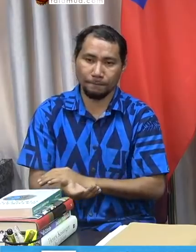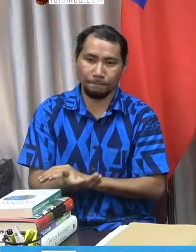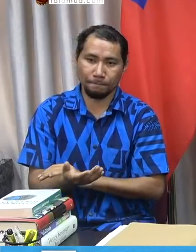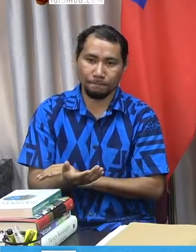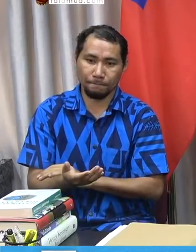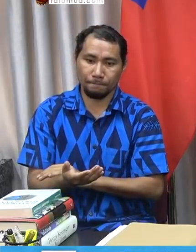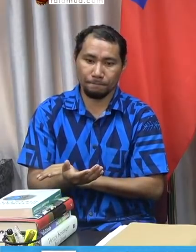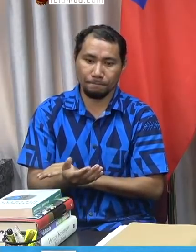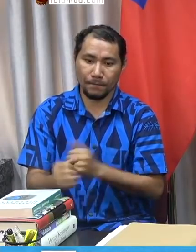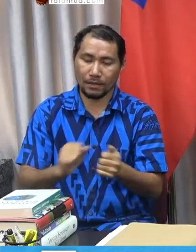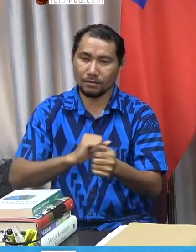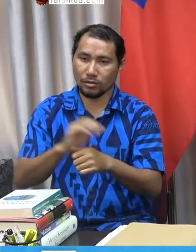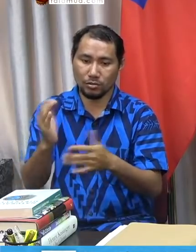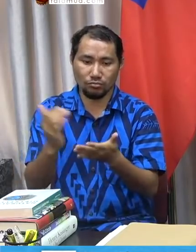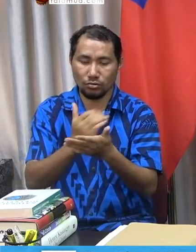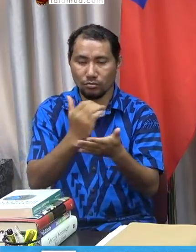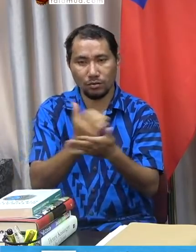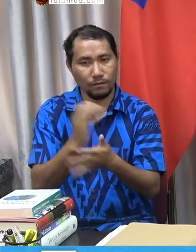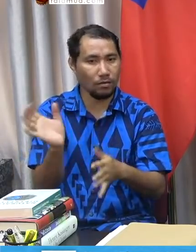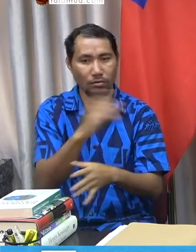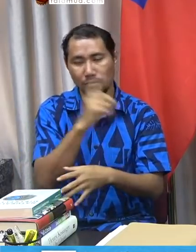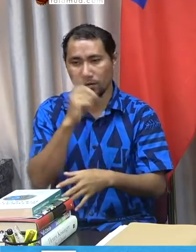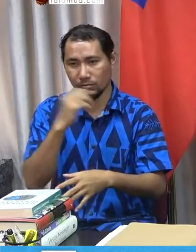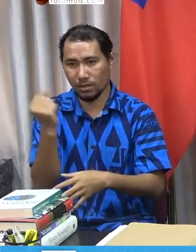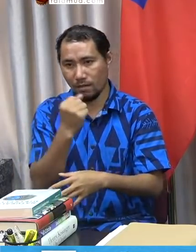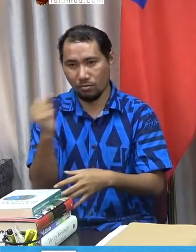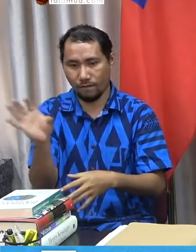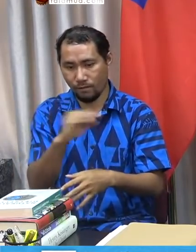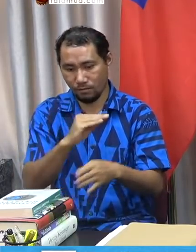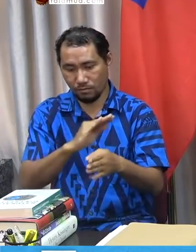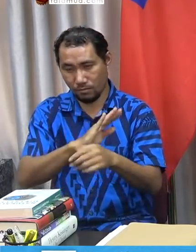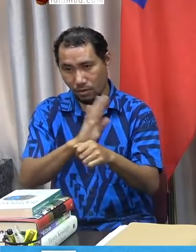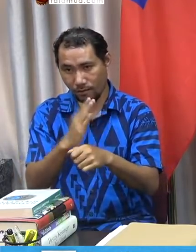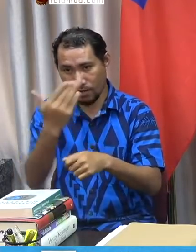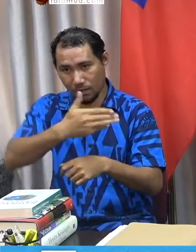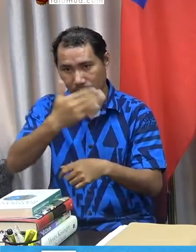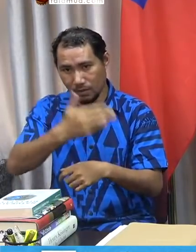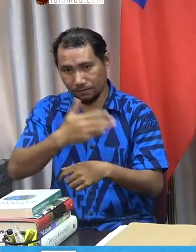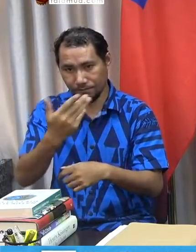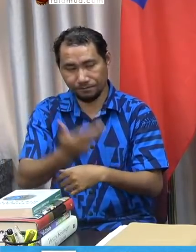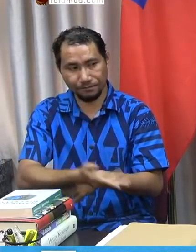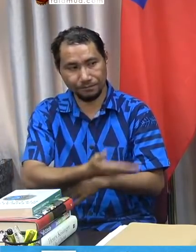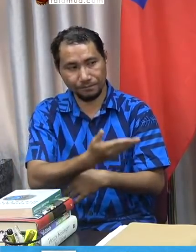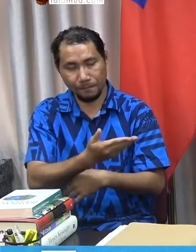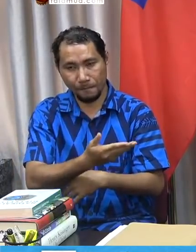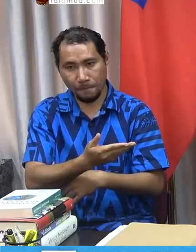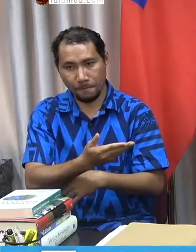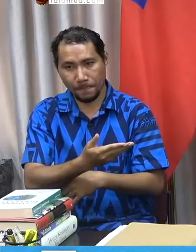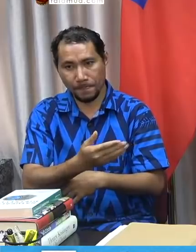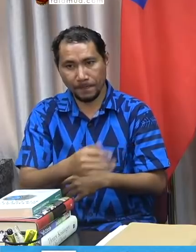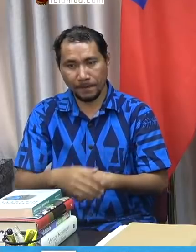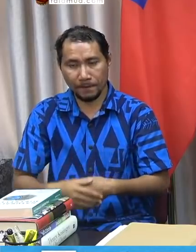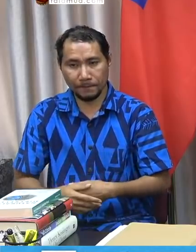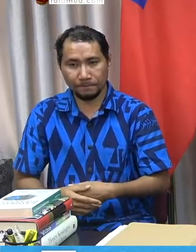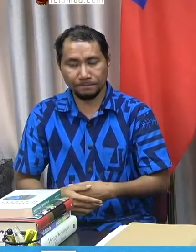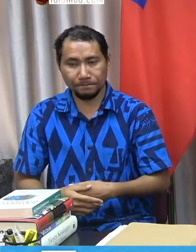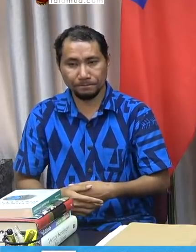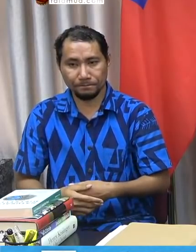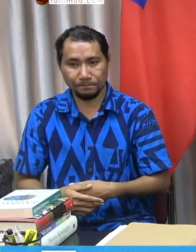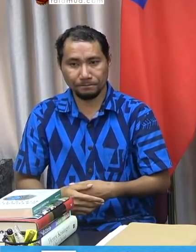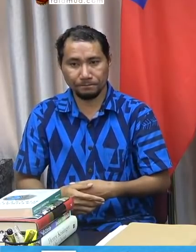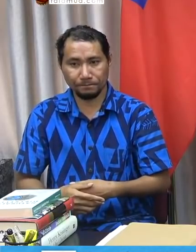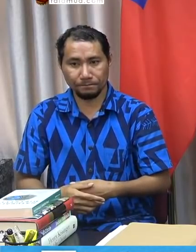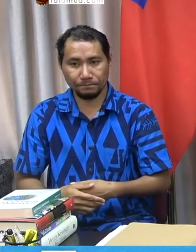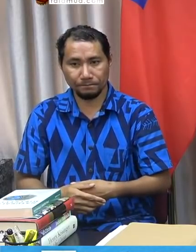lava le puipuinga o le atunuu mai le whamai o le komite. Ia mi whautua inai ia mi whai unga i